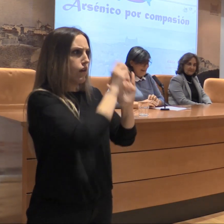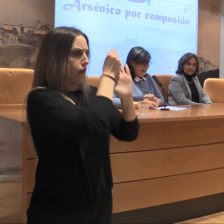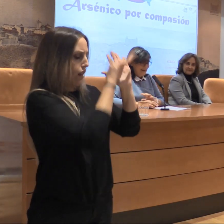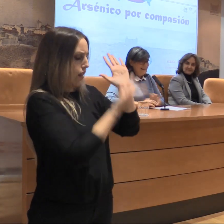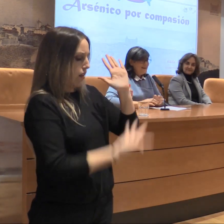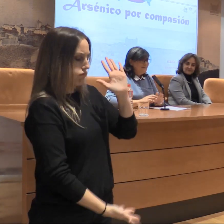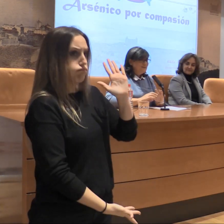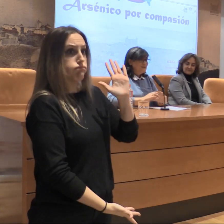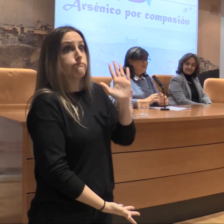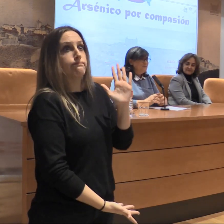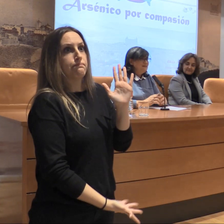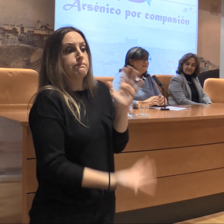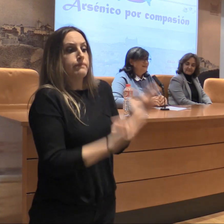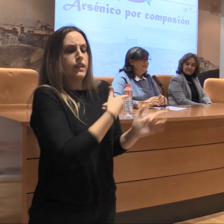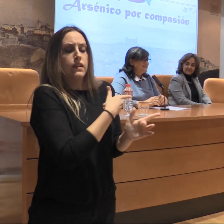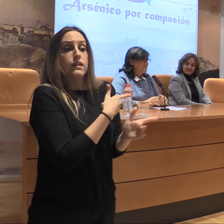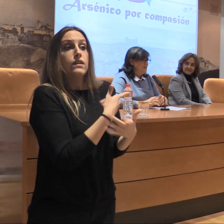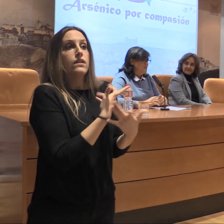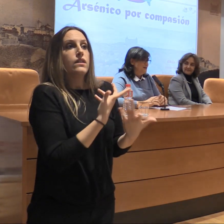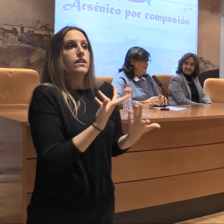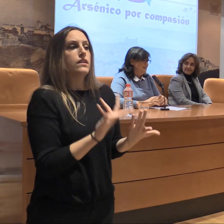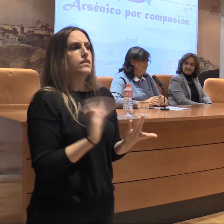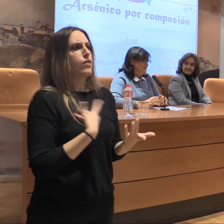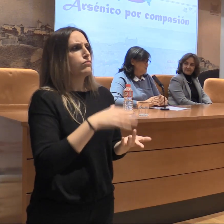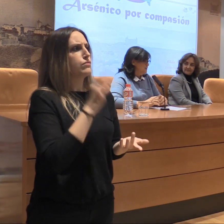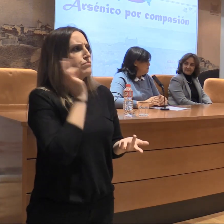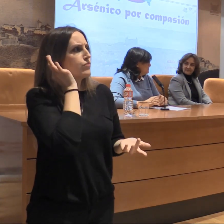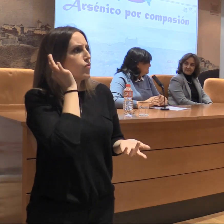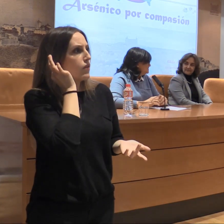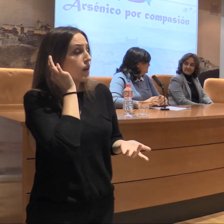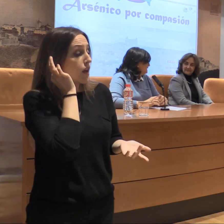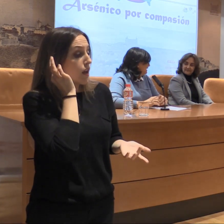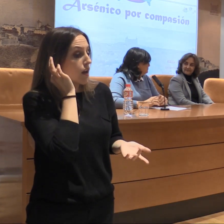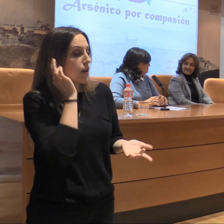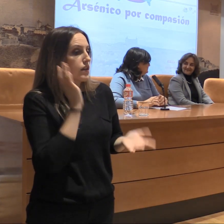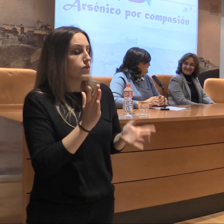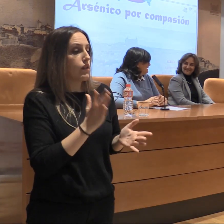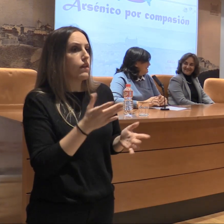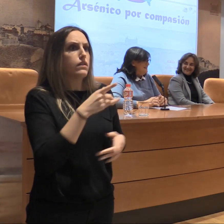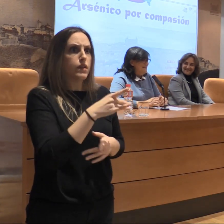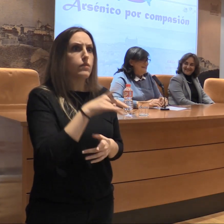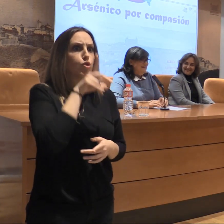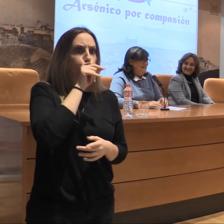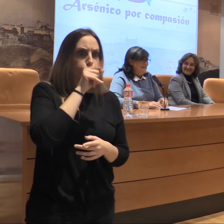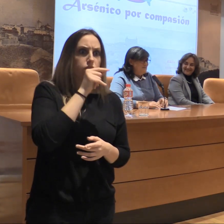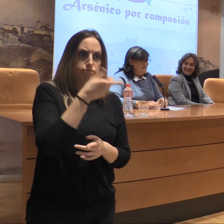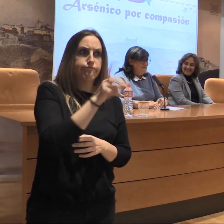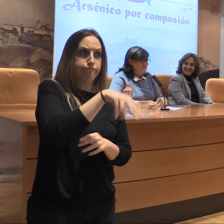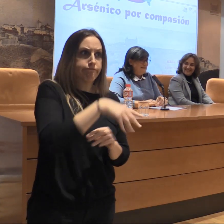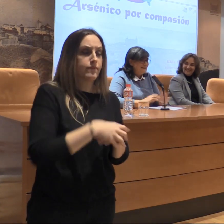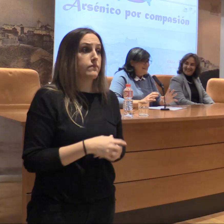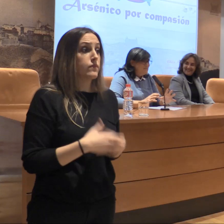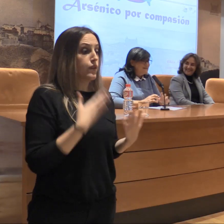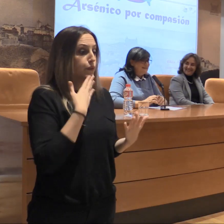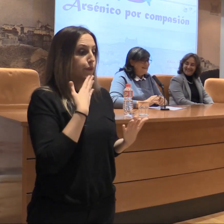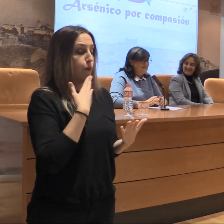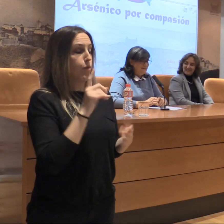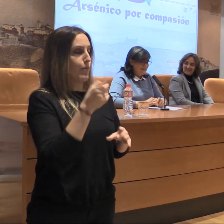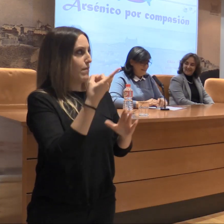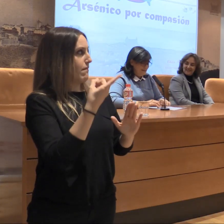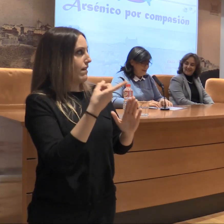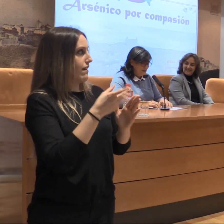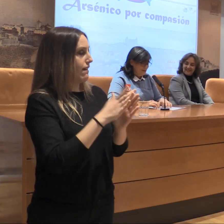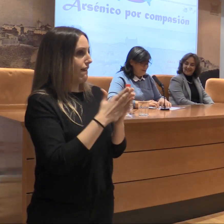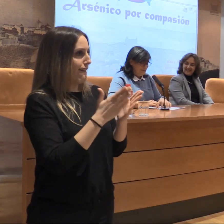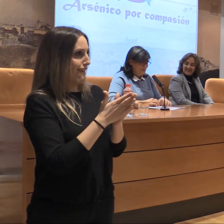impresionante. Ella, de todas formas, es una mujer de su tiempo y es tuitera. Y como primera carta de presentación